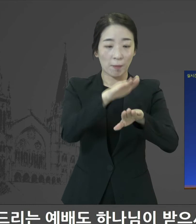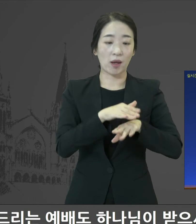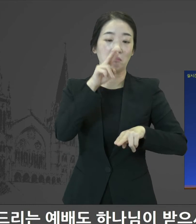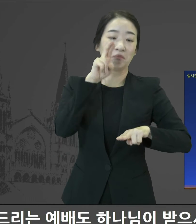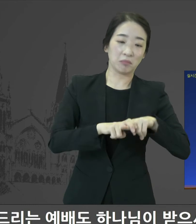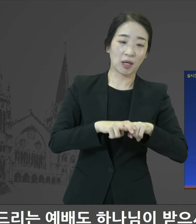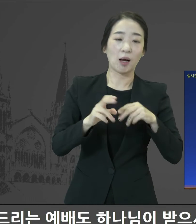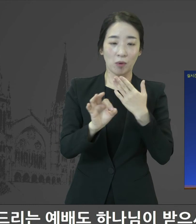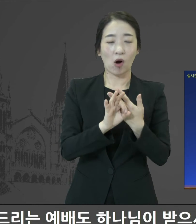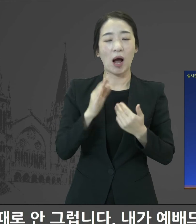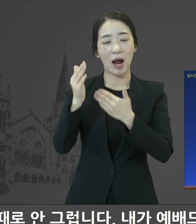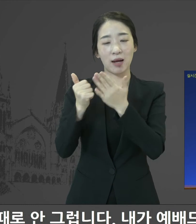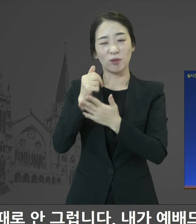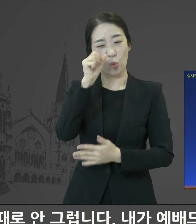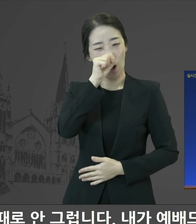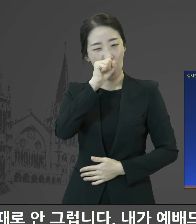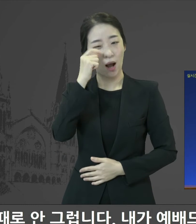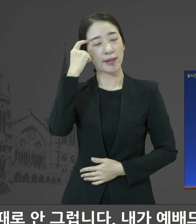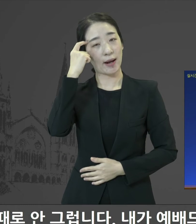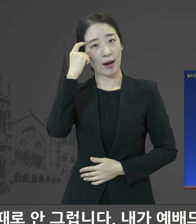착각입니다.